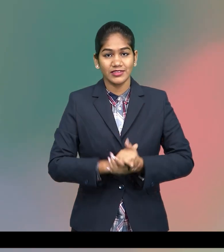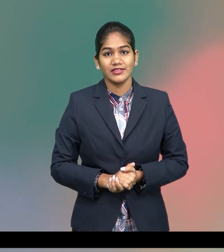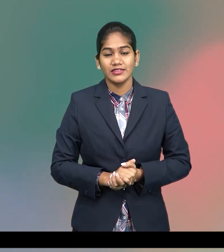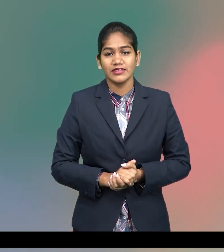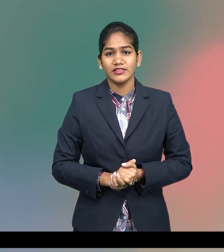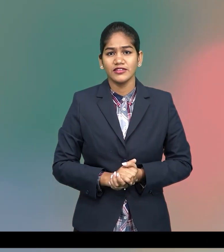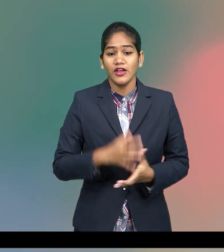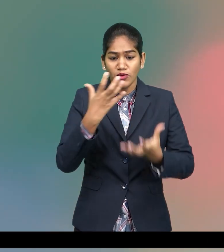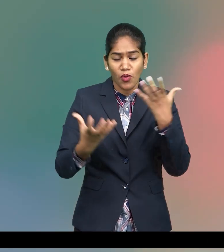ఉష్ణోగ్రత,